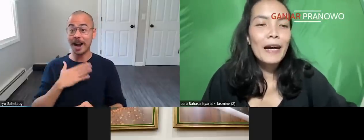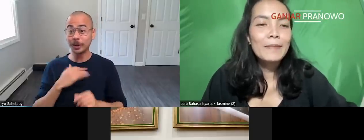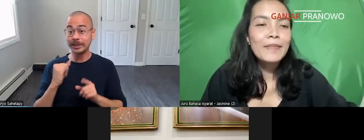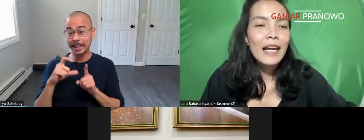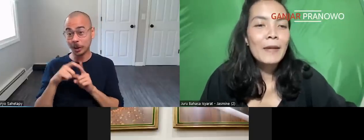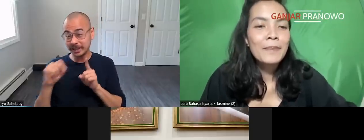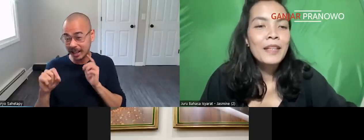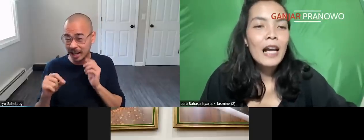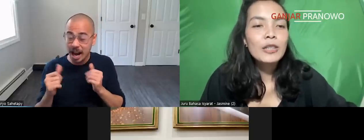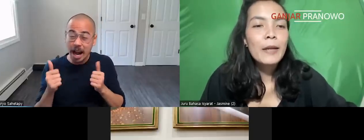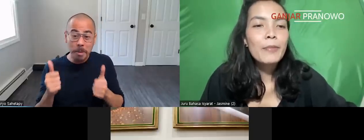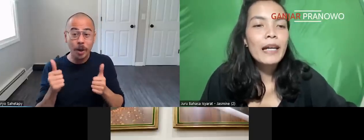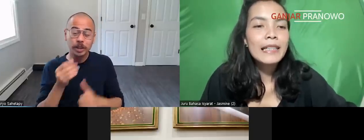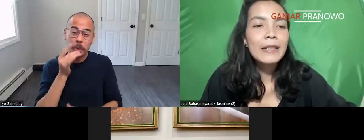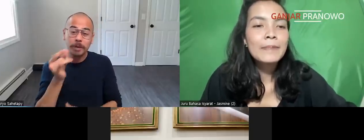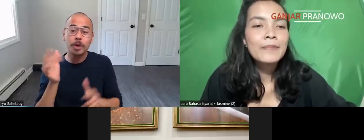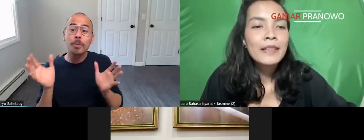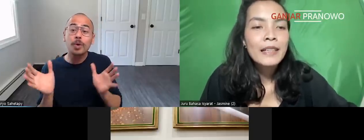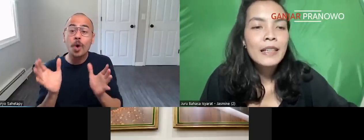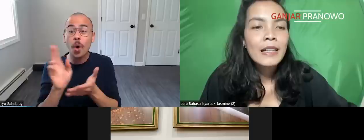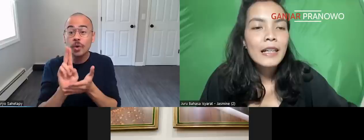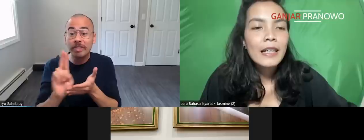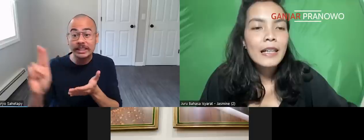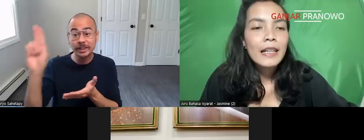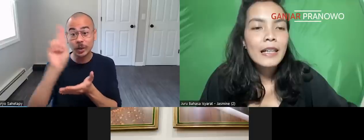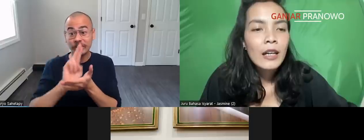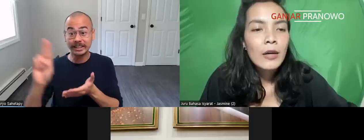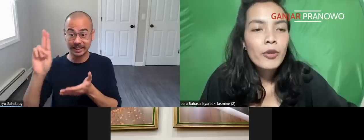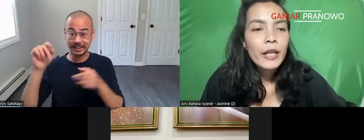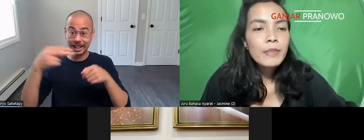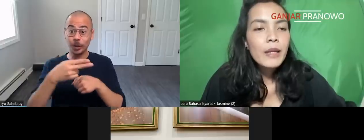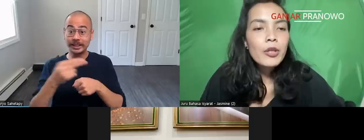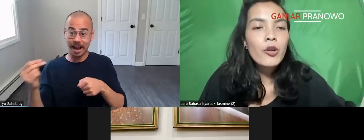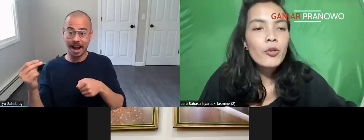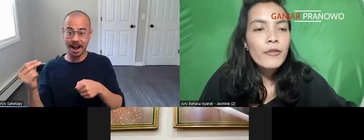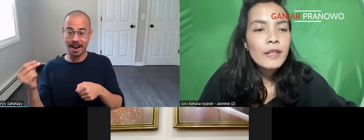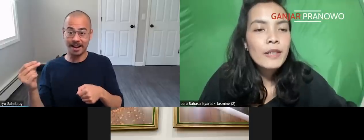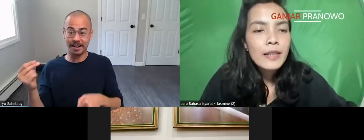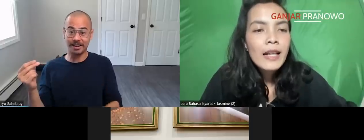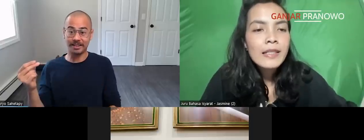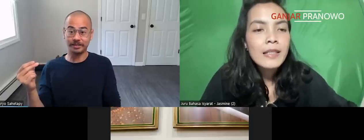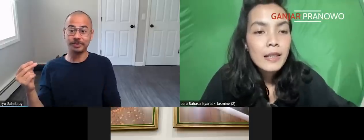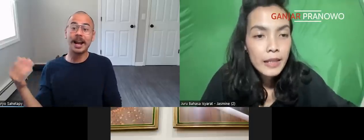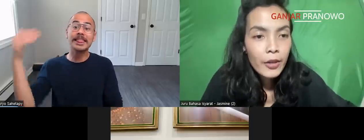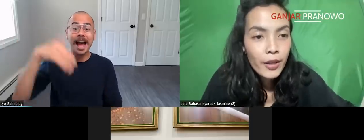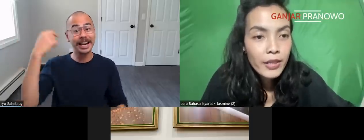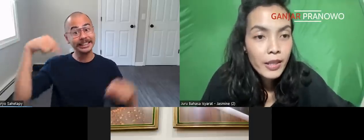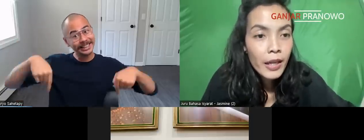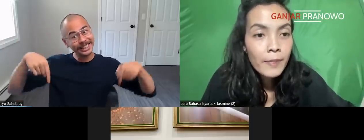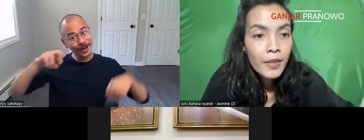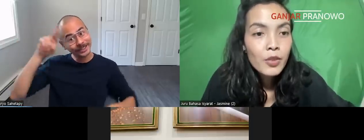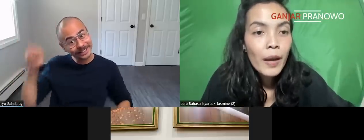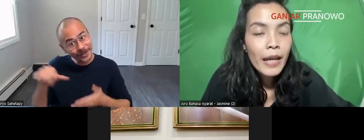apa-apa Nah kalau saya pribadi eh mungkin bisa mendorong universitas di